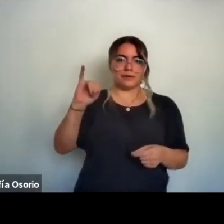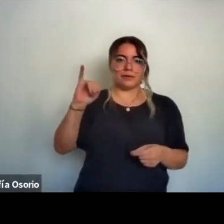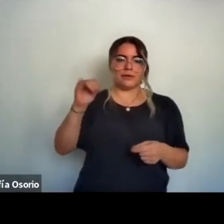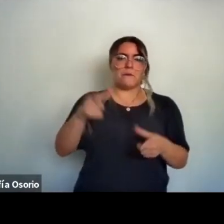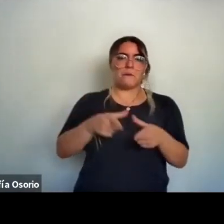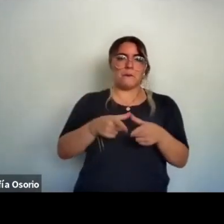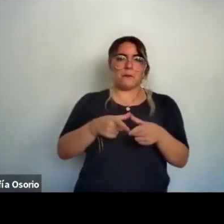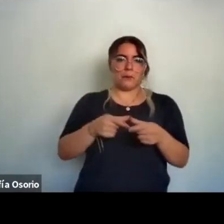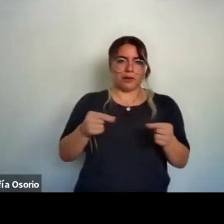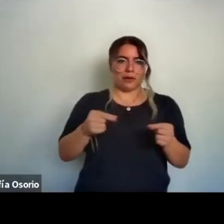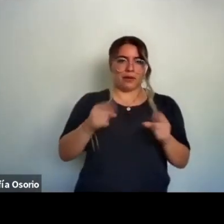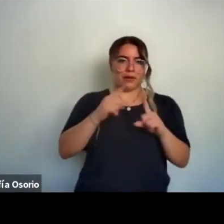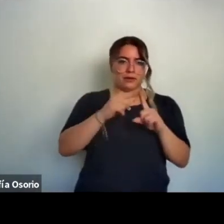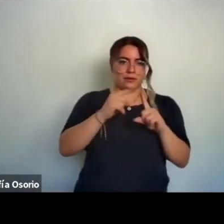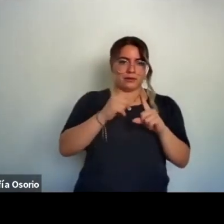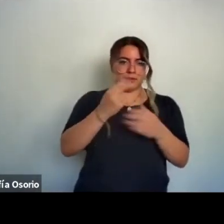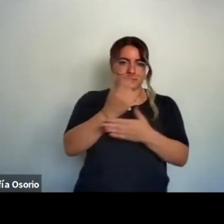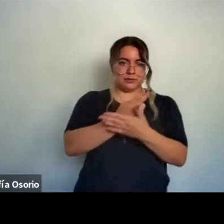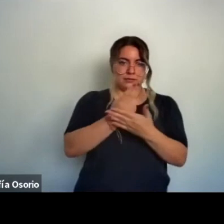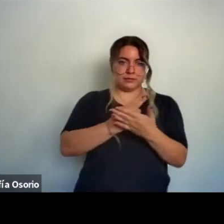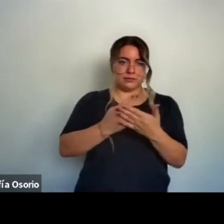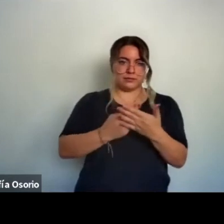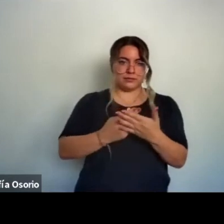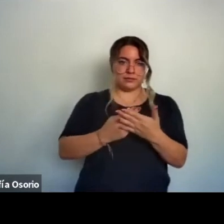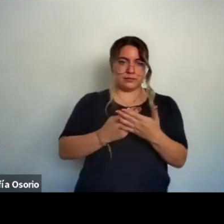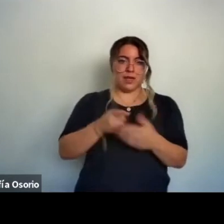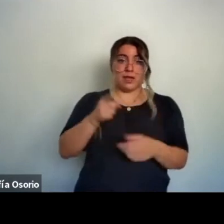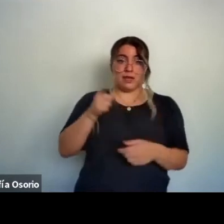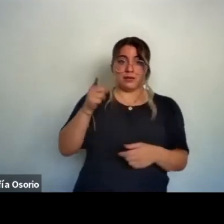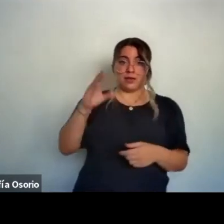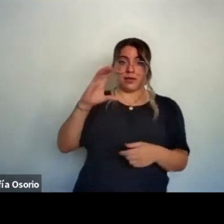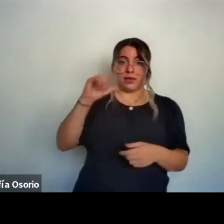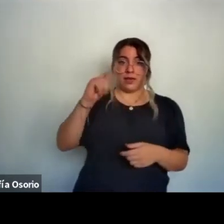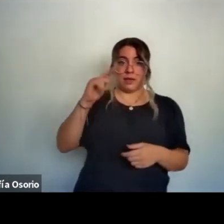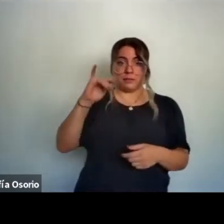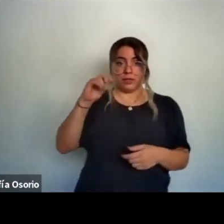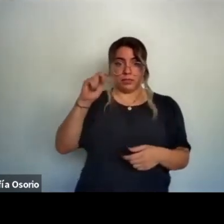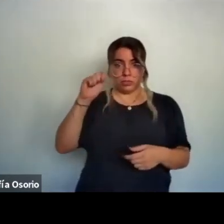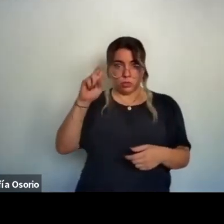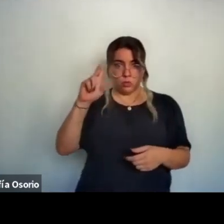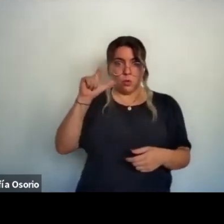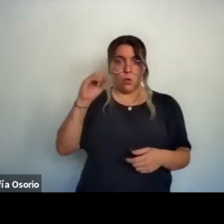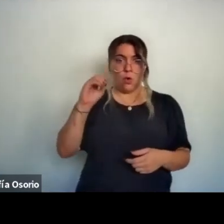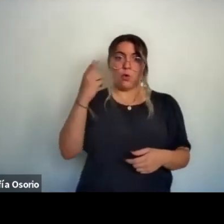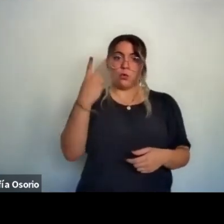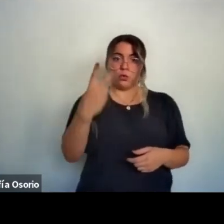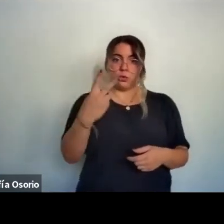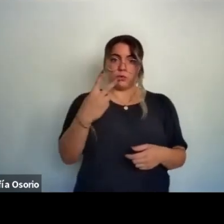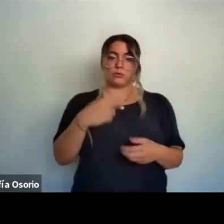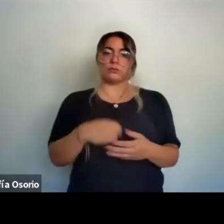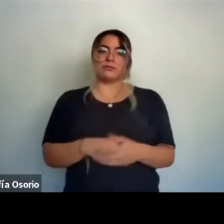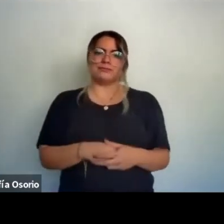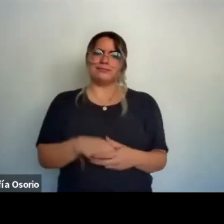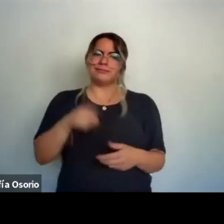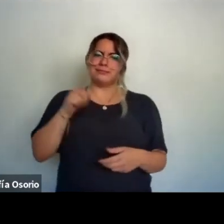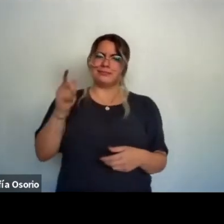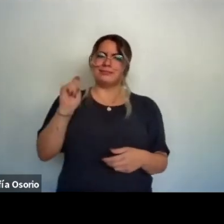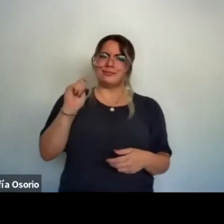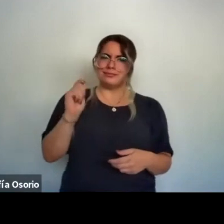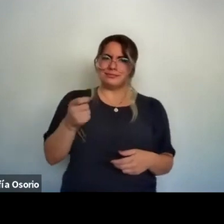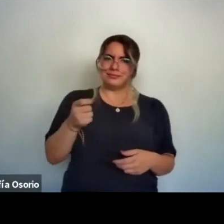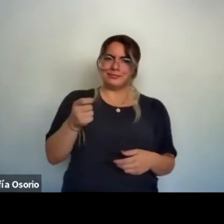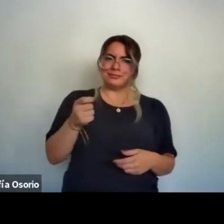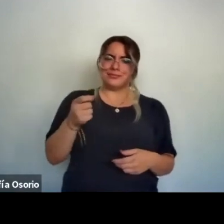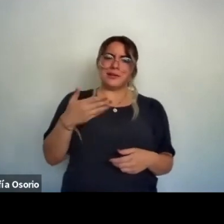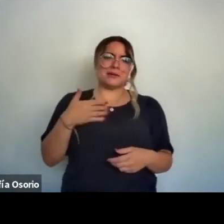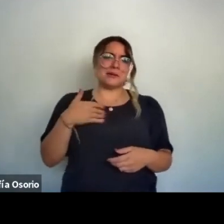Es el segundo capítulo, se llama El niño sin destino. Y pues la caricatura yo la